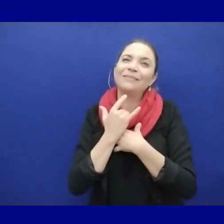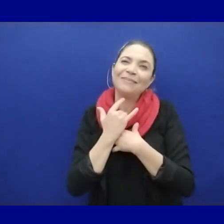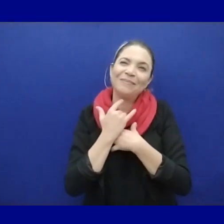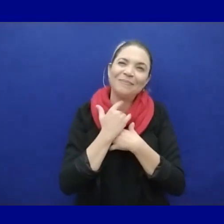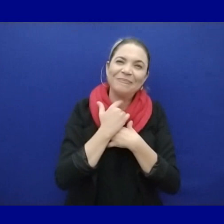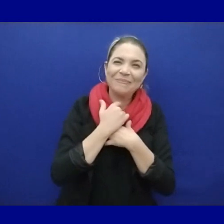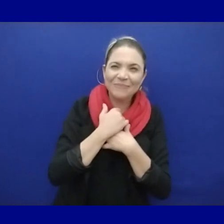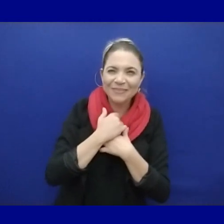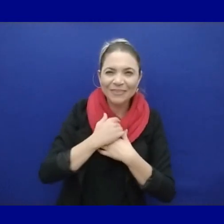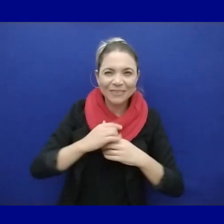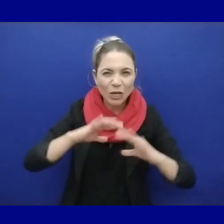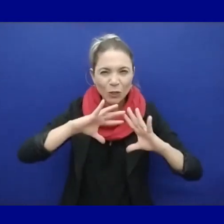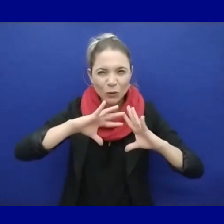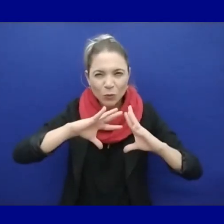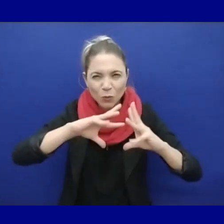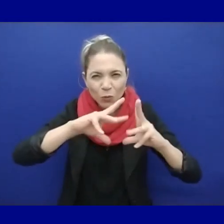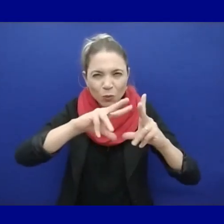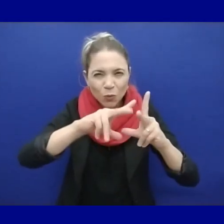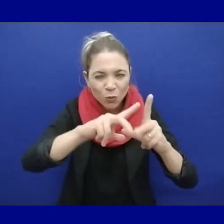Tudo